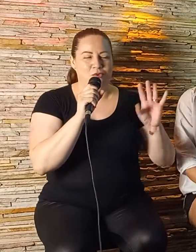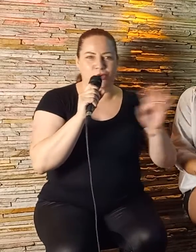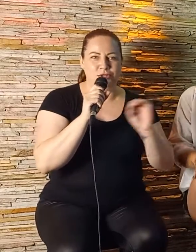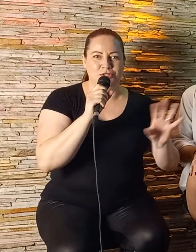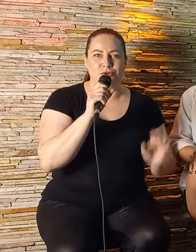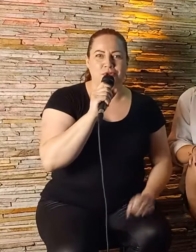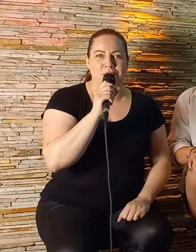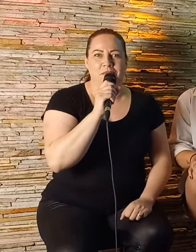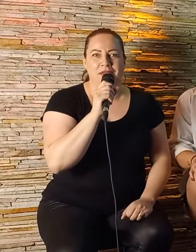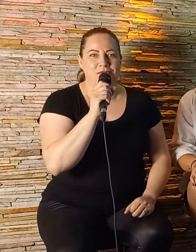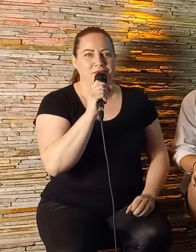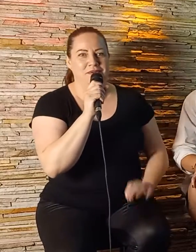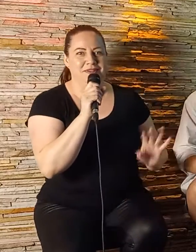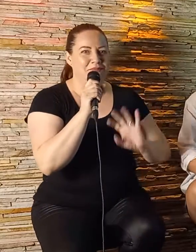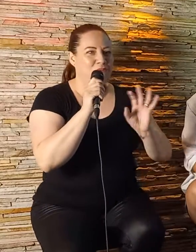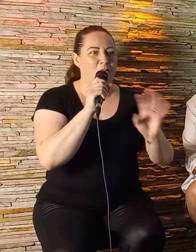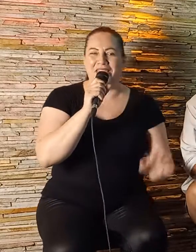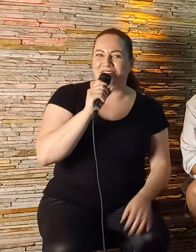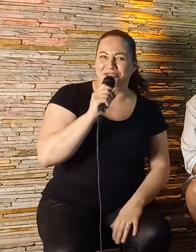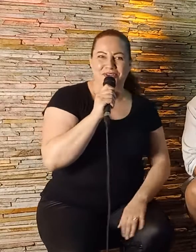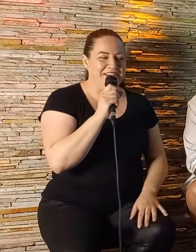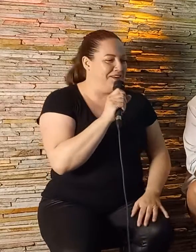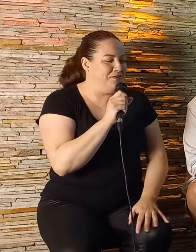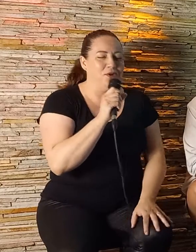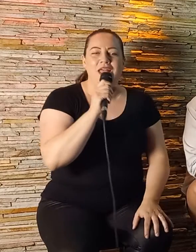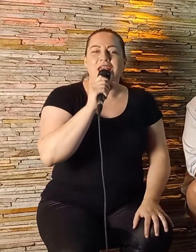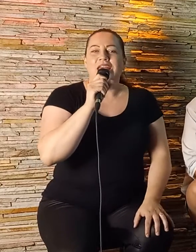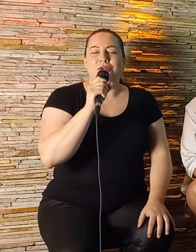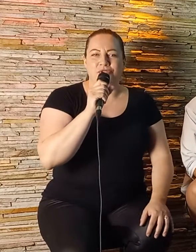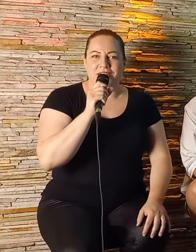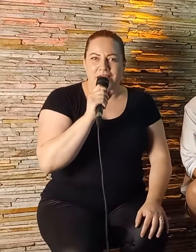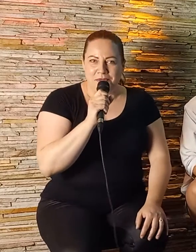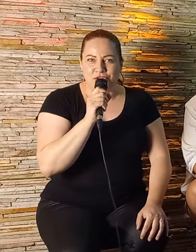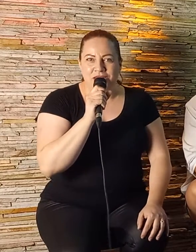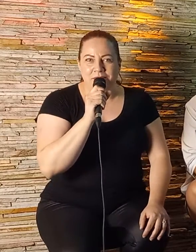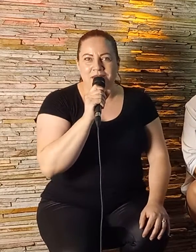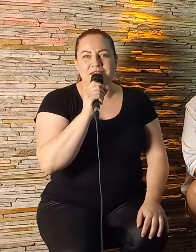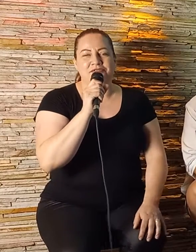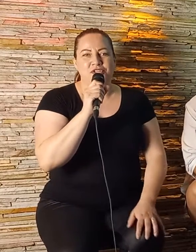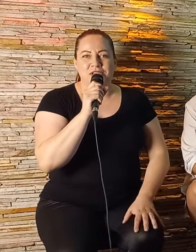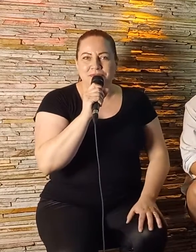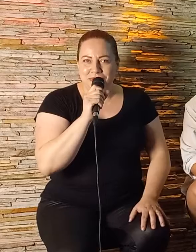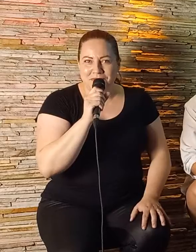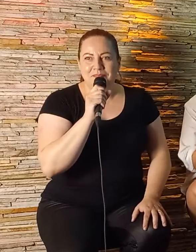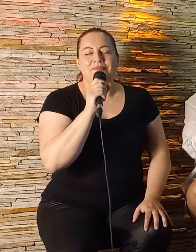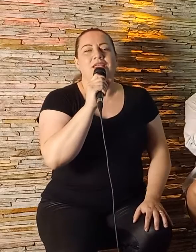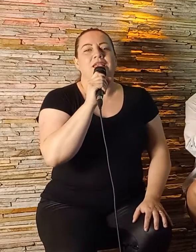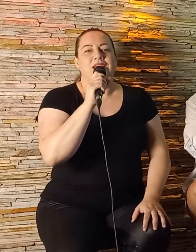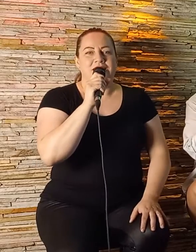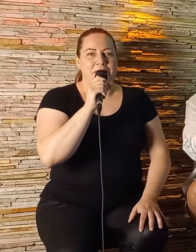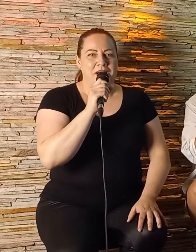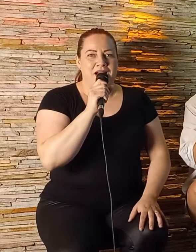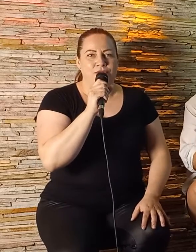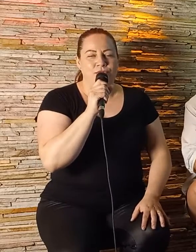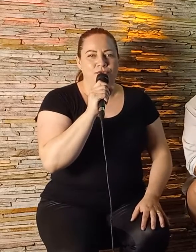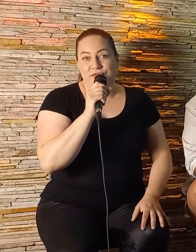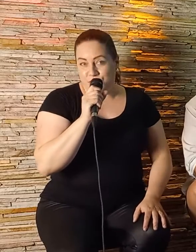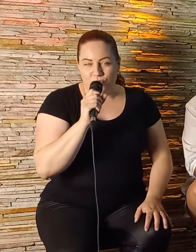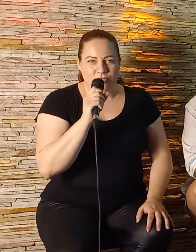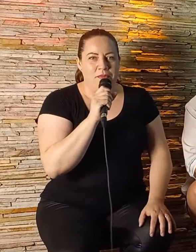a gente bater o olho e se gostou no primeiro momento Foi incrível eu sou intérprete de libras há 20 anos o